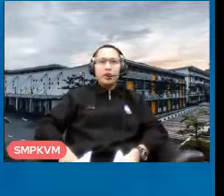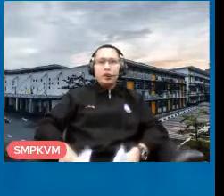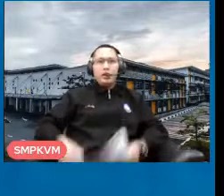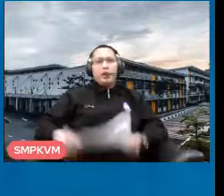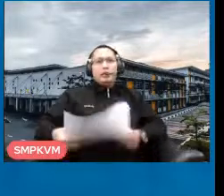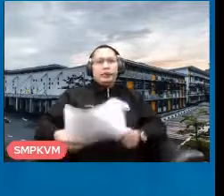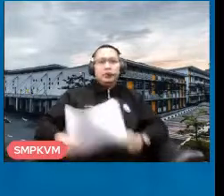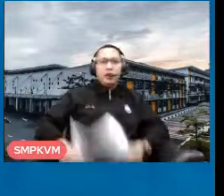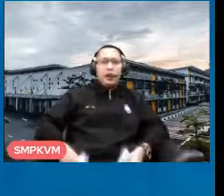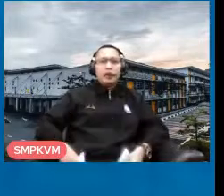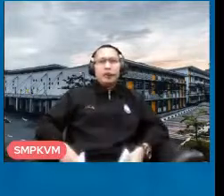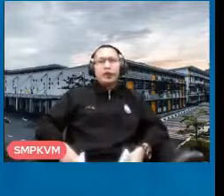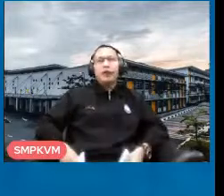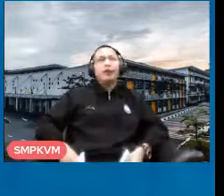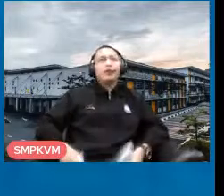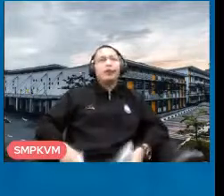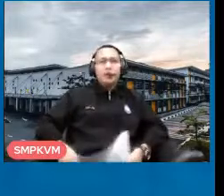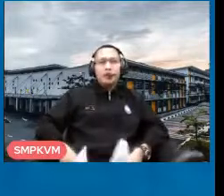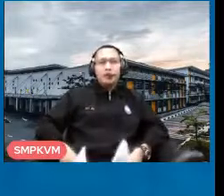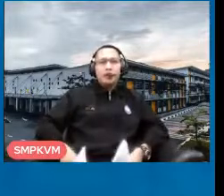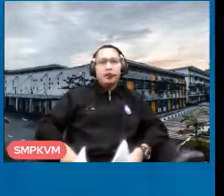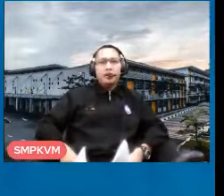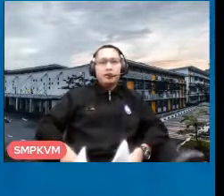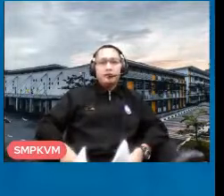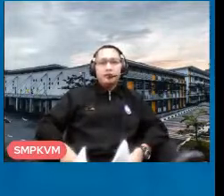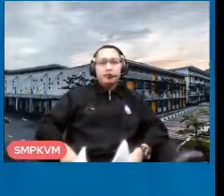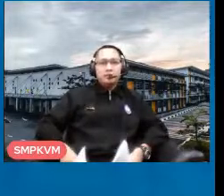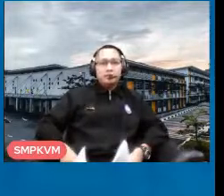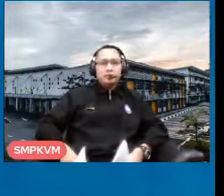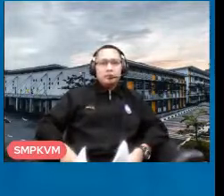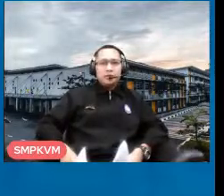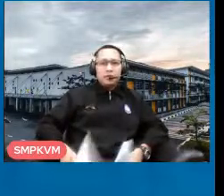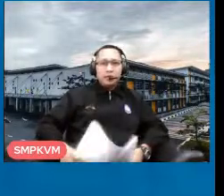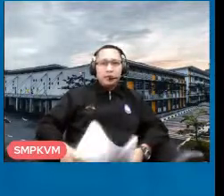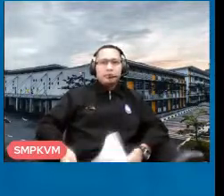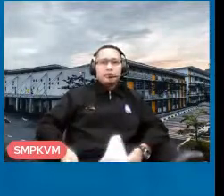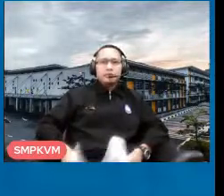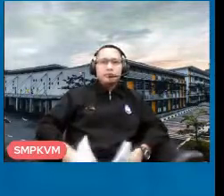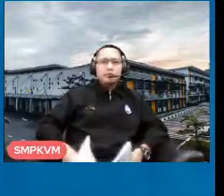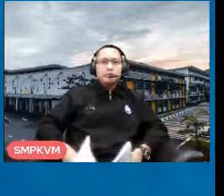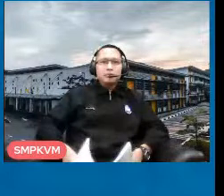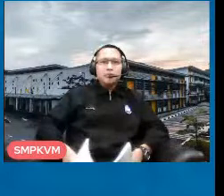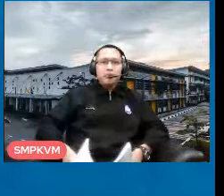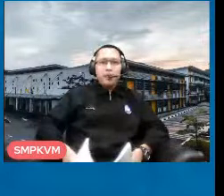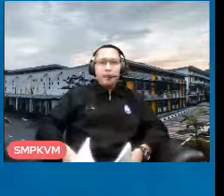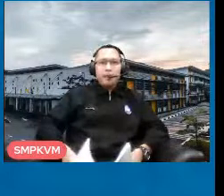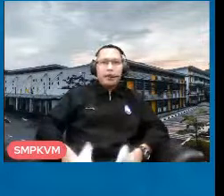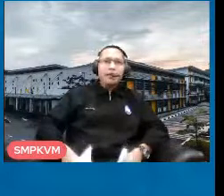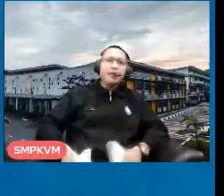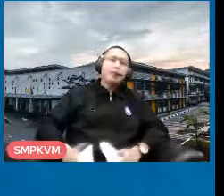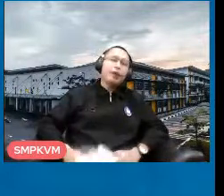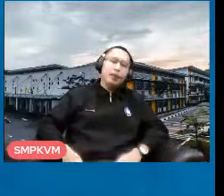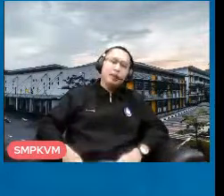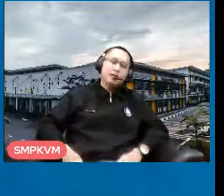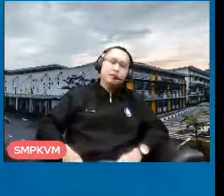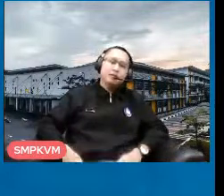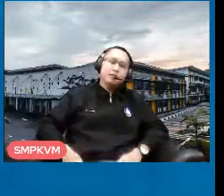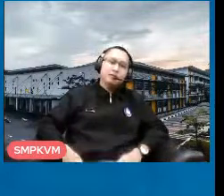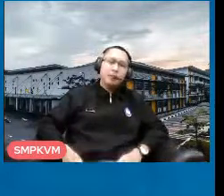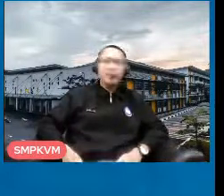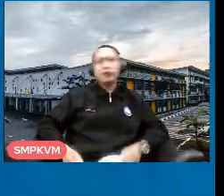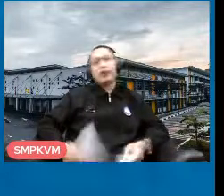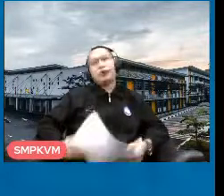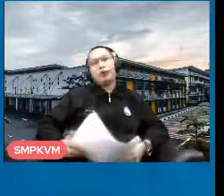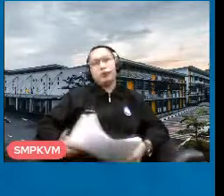Oke kesalahan-kesalahan hanabilah nih pertama penampilan dan pakaian